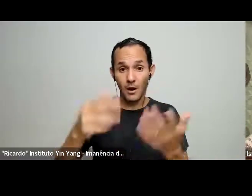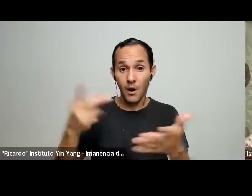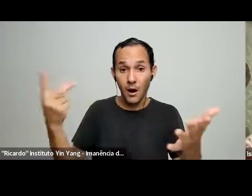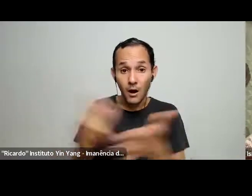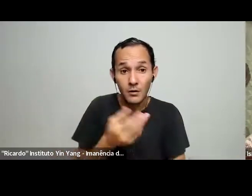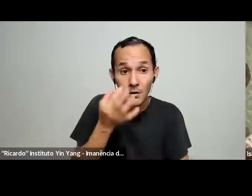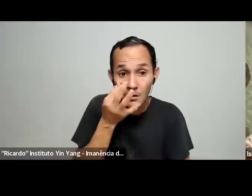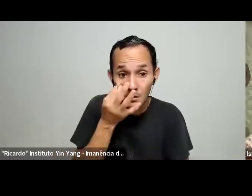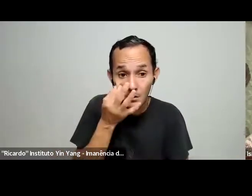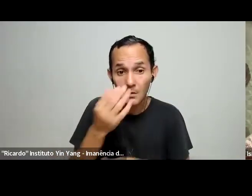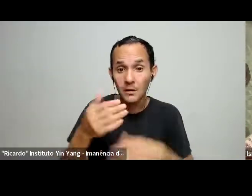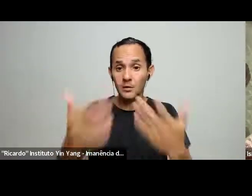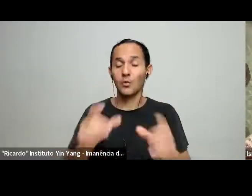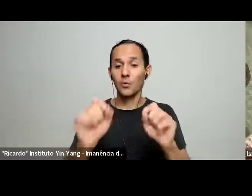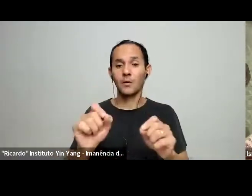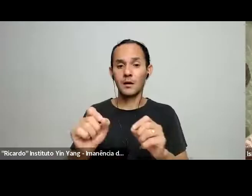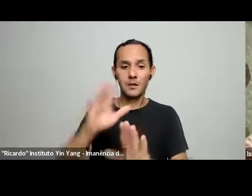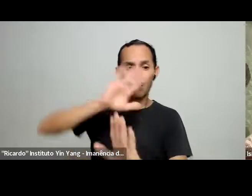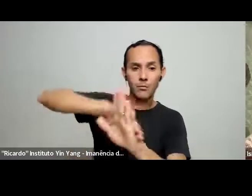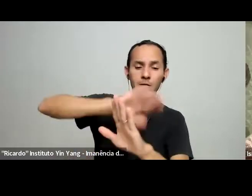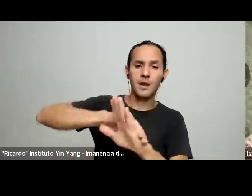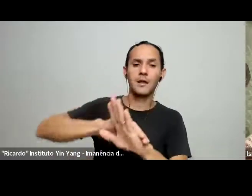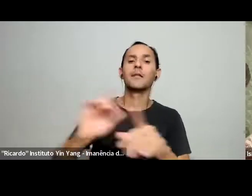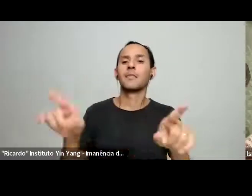aconteceu. Então, o que está por trás também